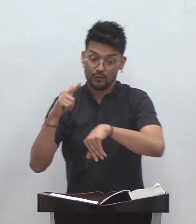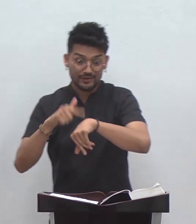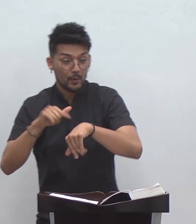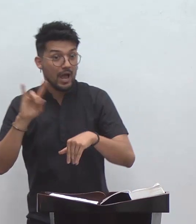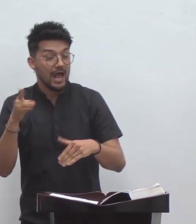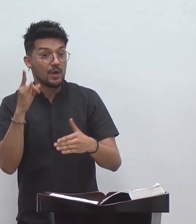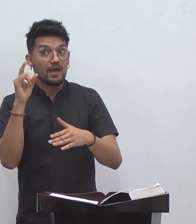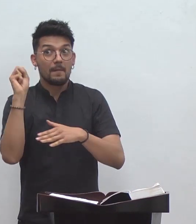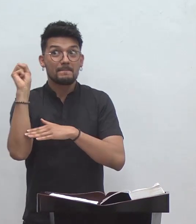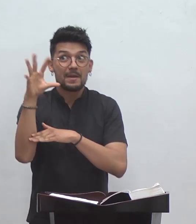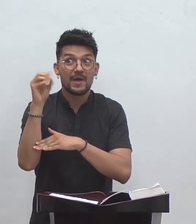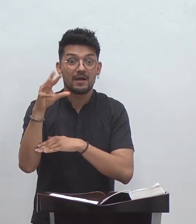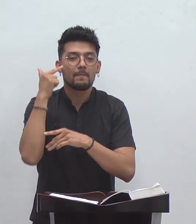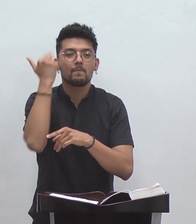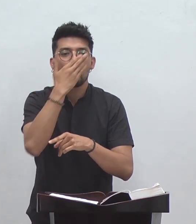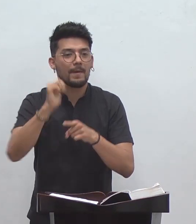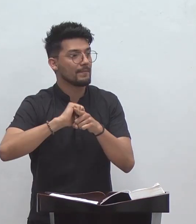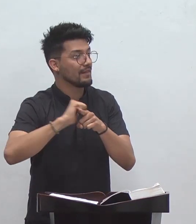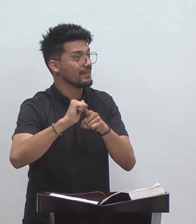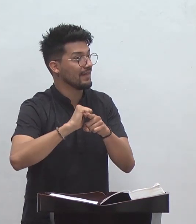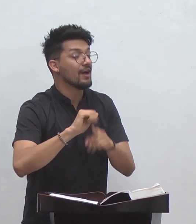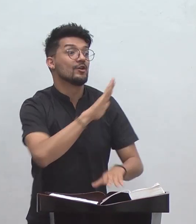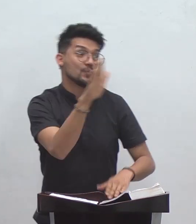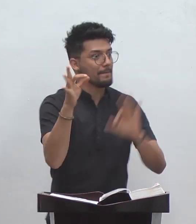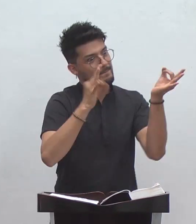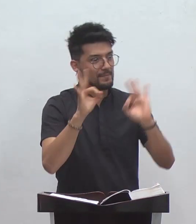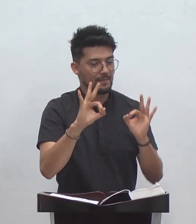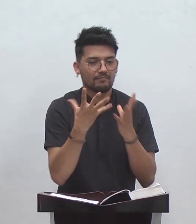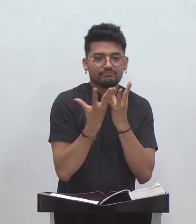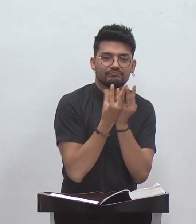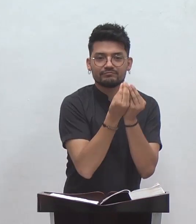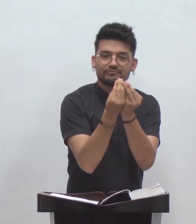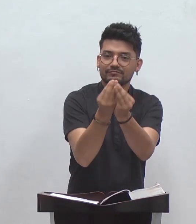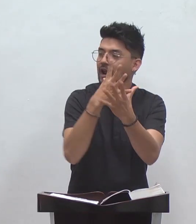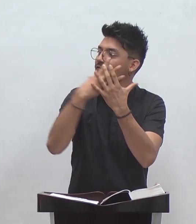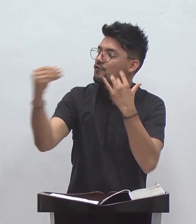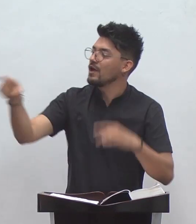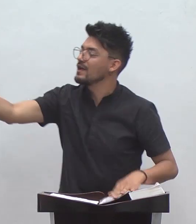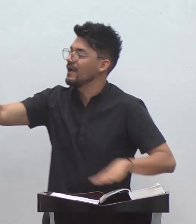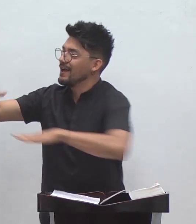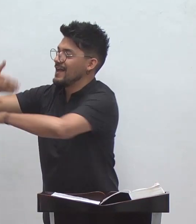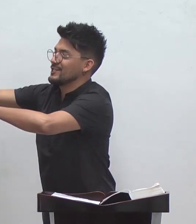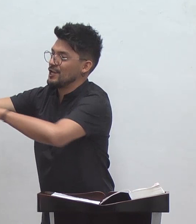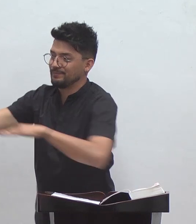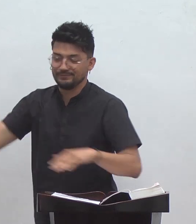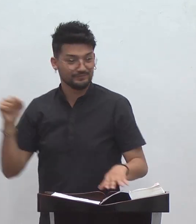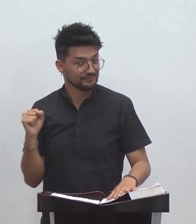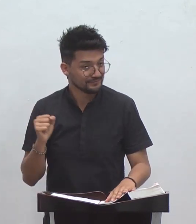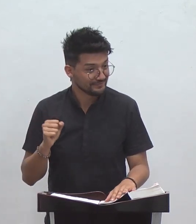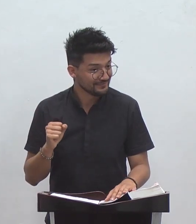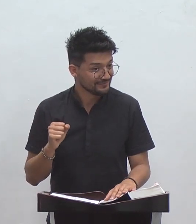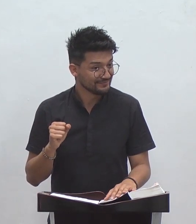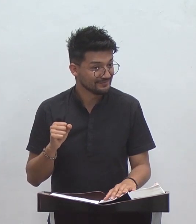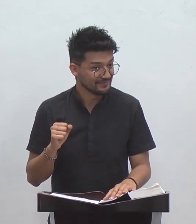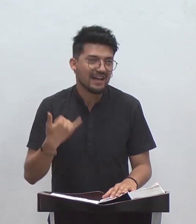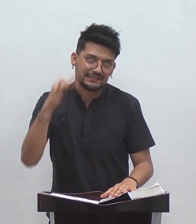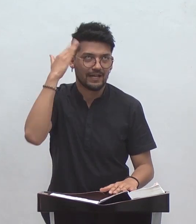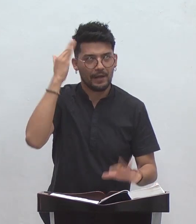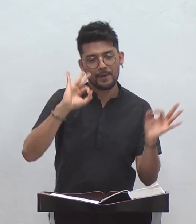Iglesia Palabra Viva, se nos explicó que iba a haber y que debíamos estar preparados para evacuar el salón y